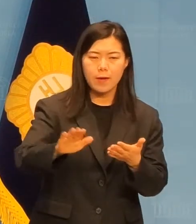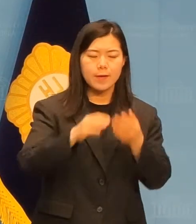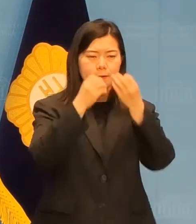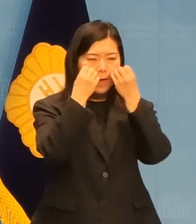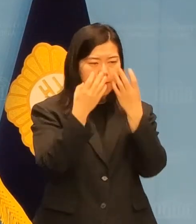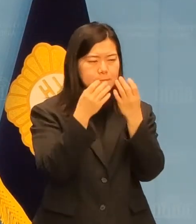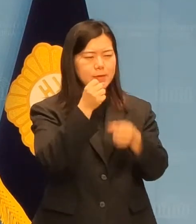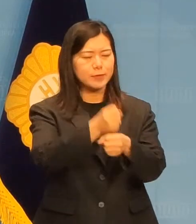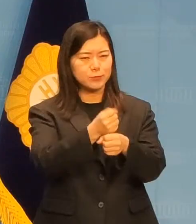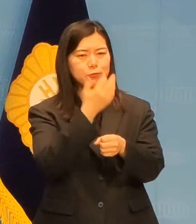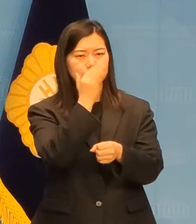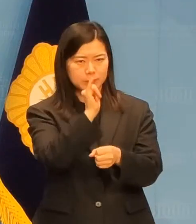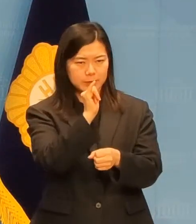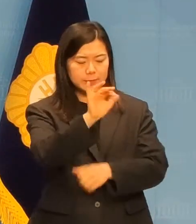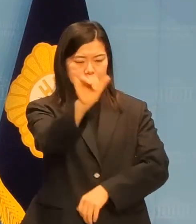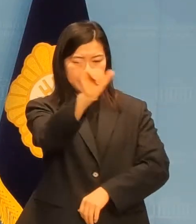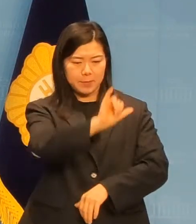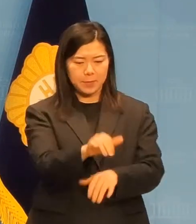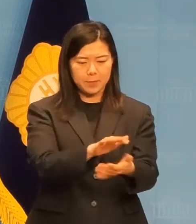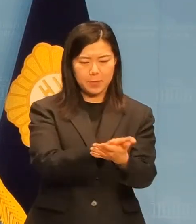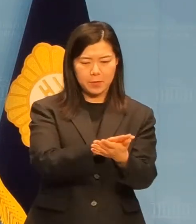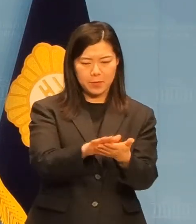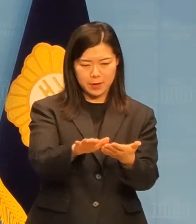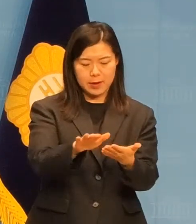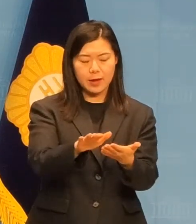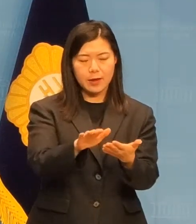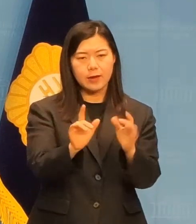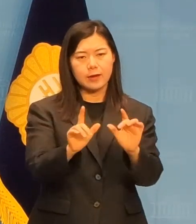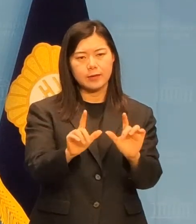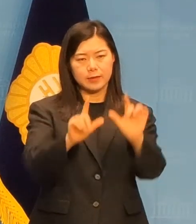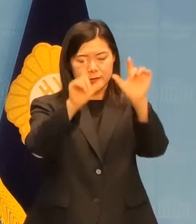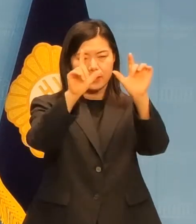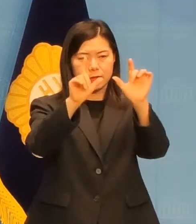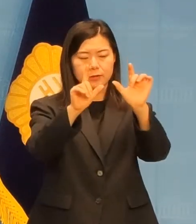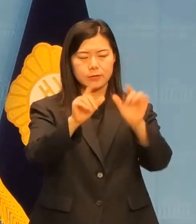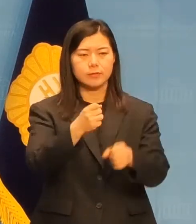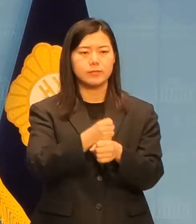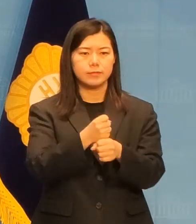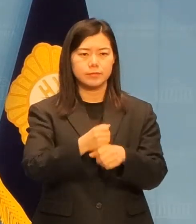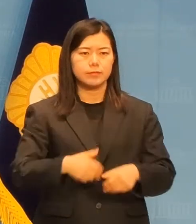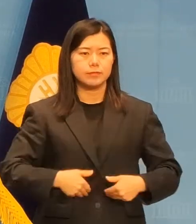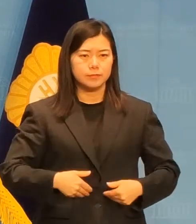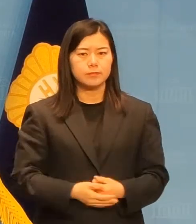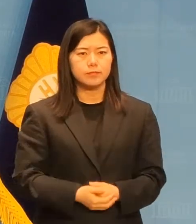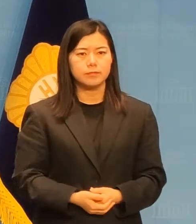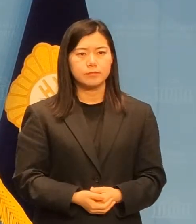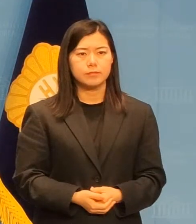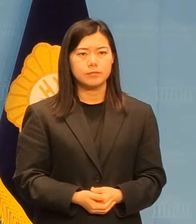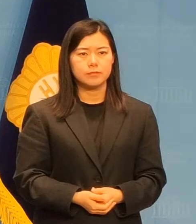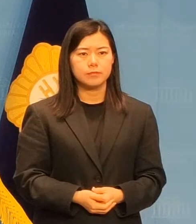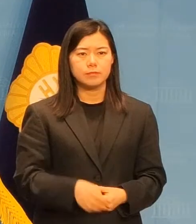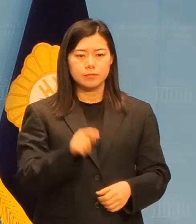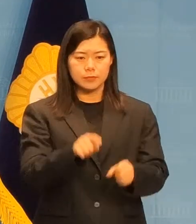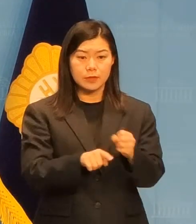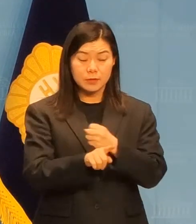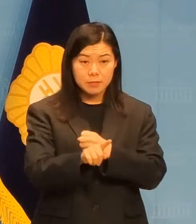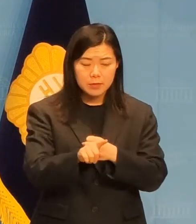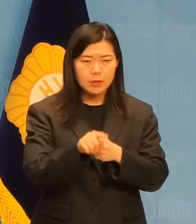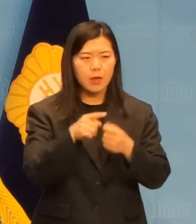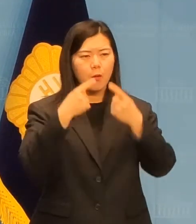한반도 평화체제의 원년으로 만들어야 합니다. 그 의미를